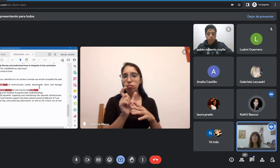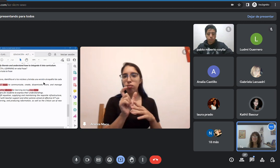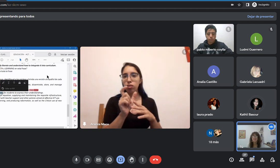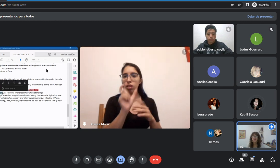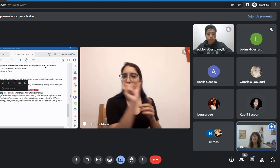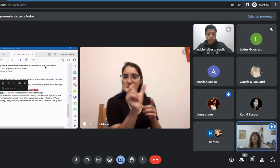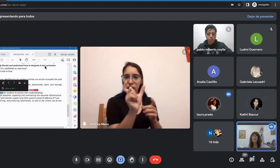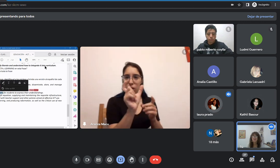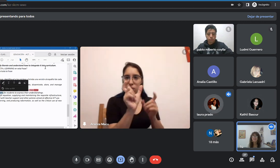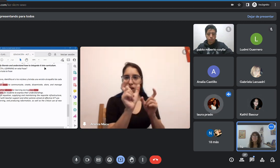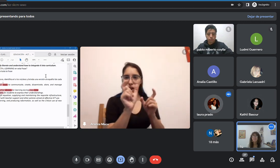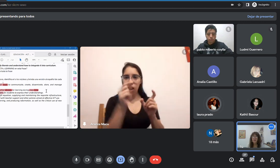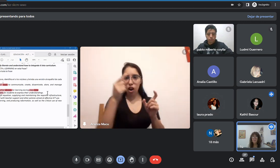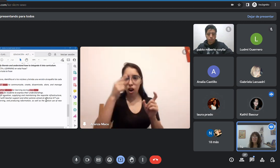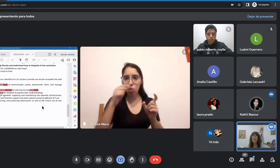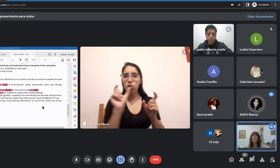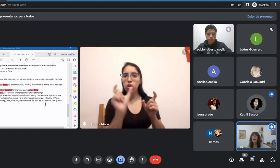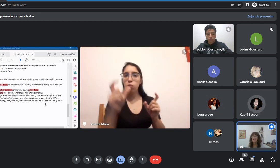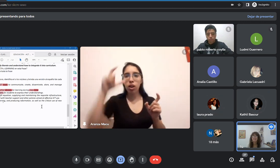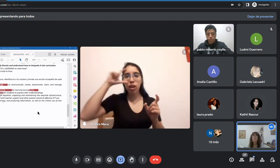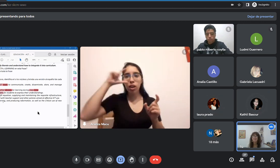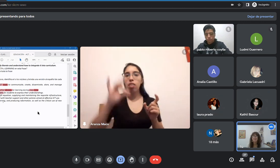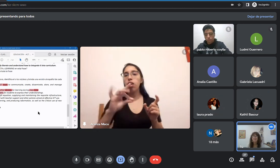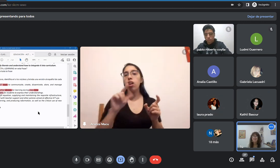el sustantivo. Option. Bien. Option. ¿Qué más?